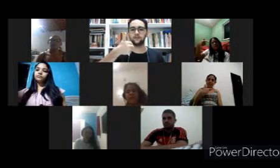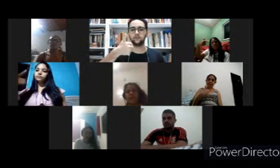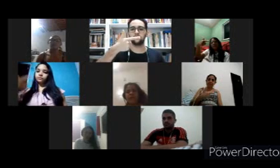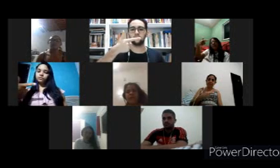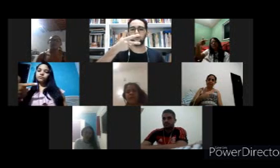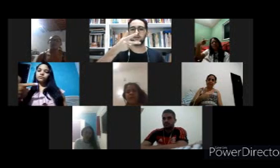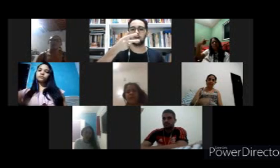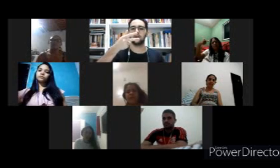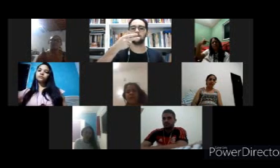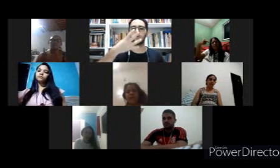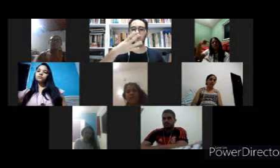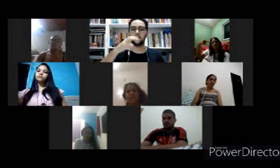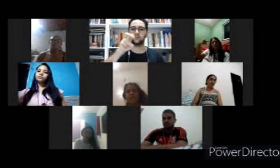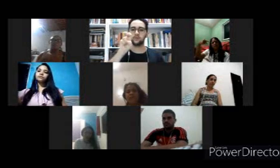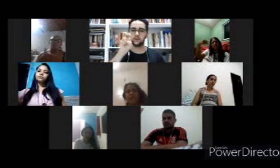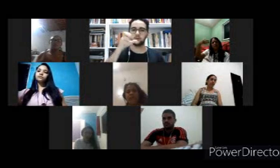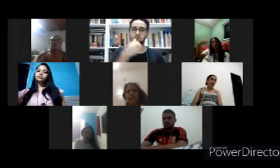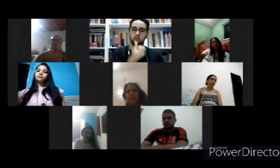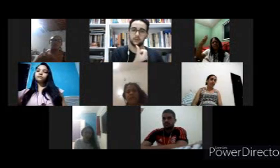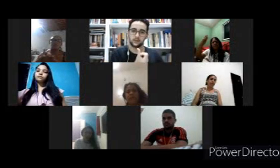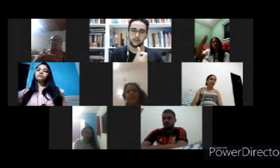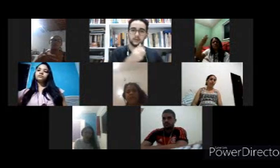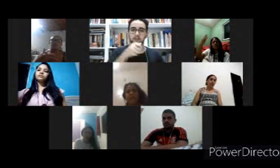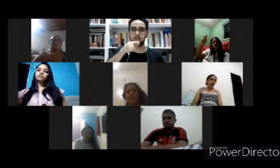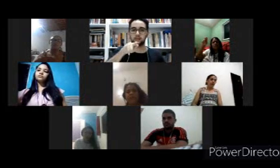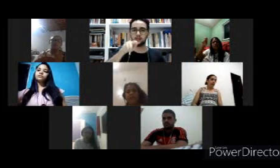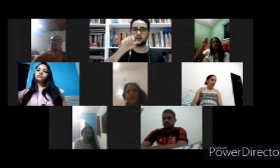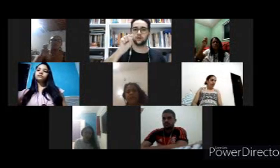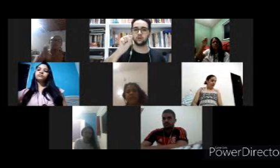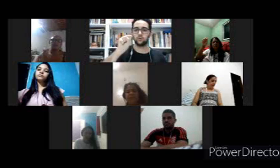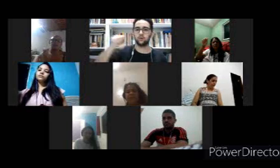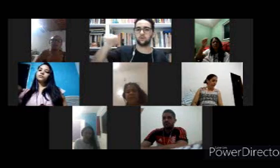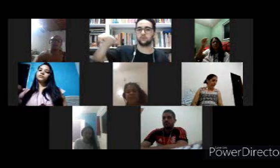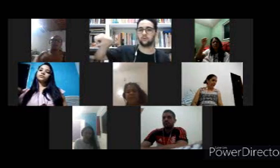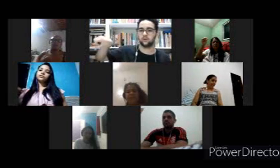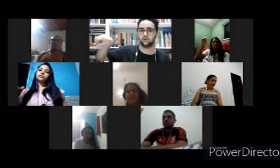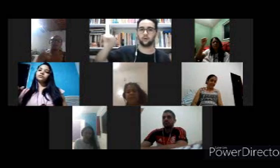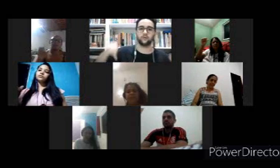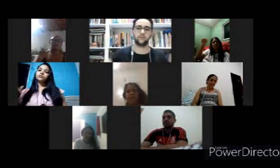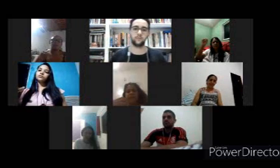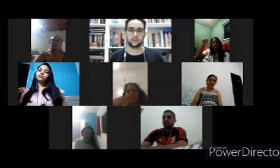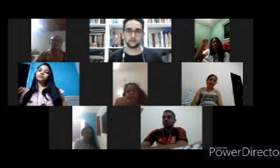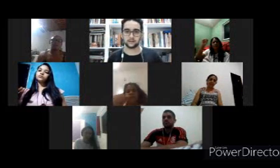compreensível. 1, 2, 3, 4, 5, 6, 7, 8, 9.